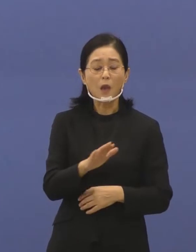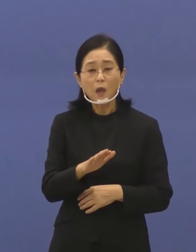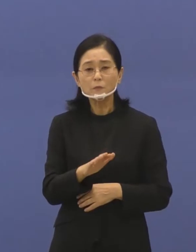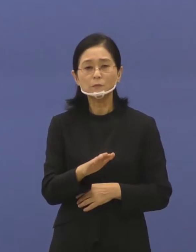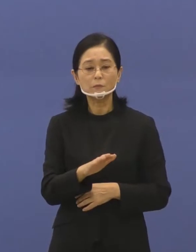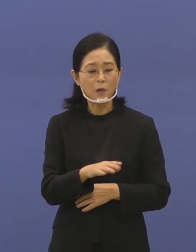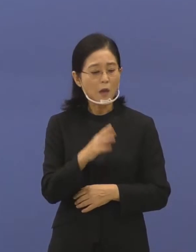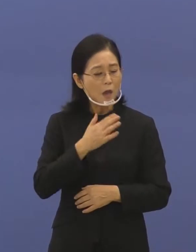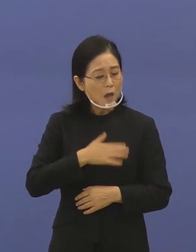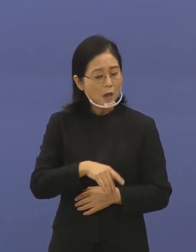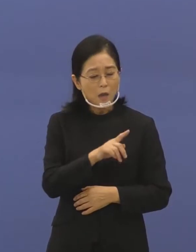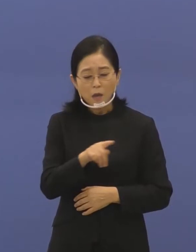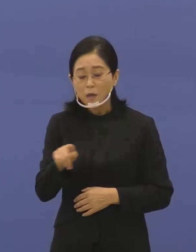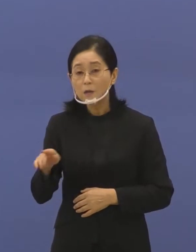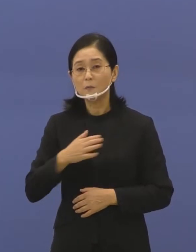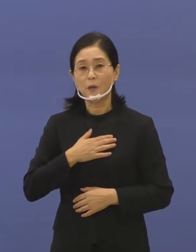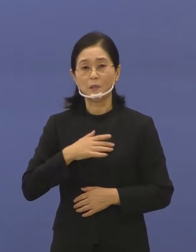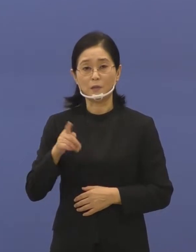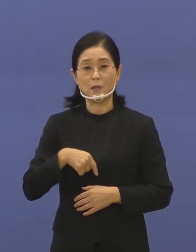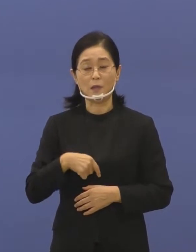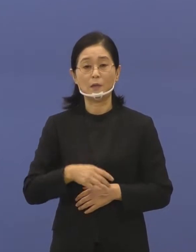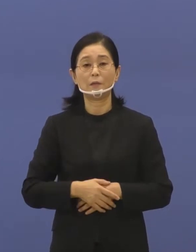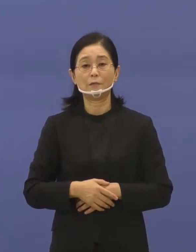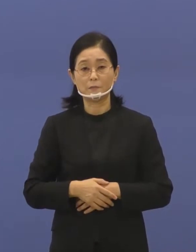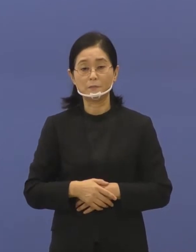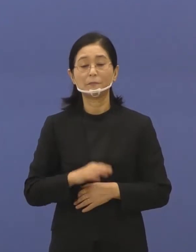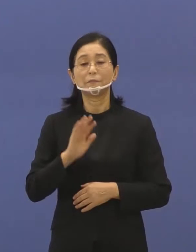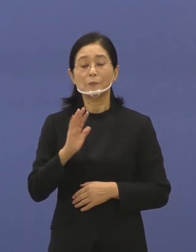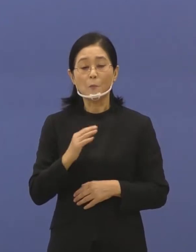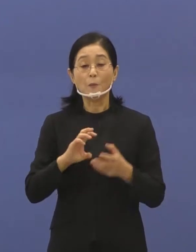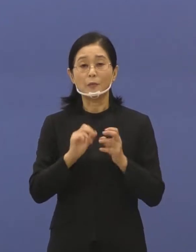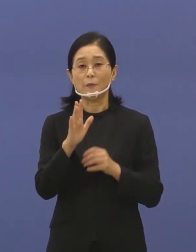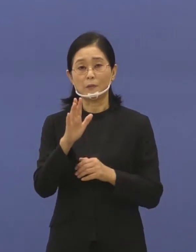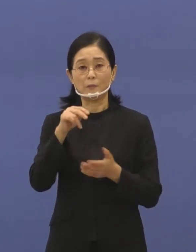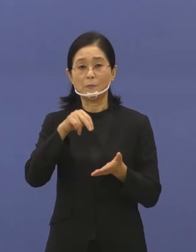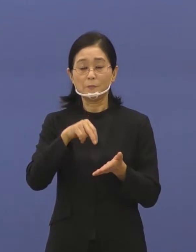かになっていますので、岩手においてはこの、